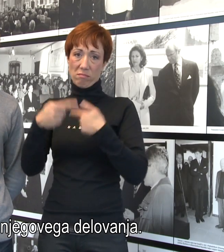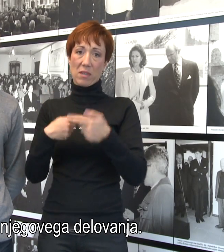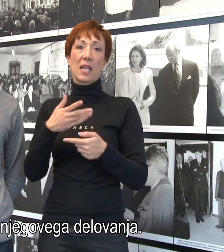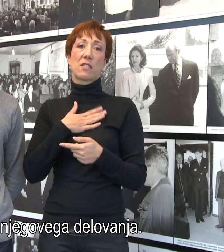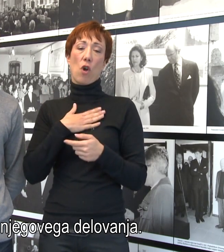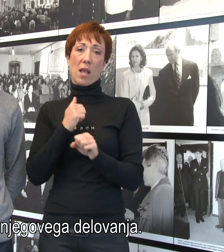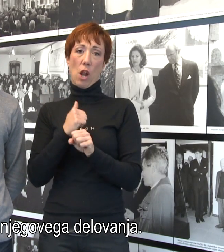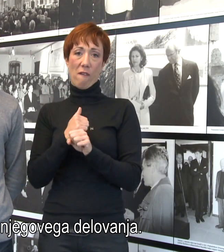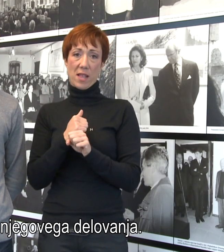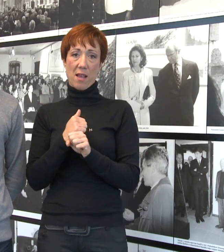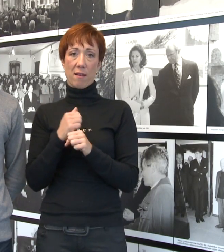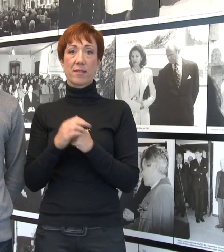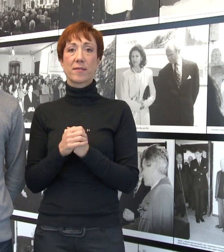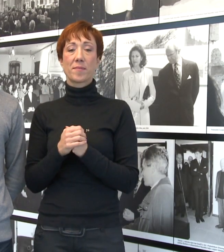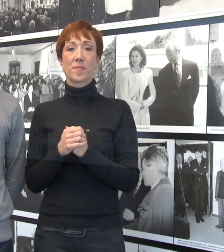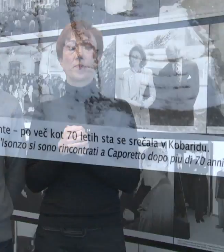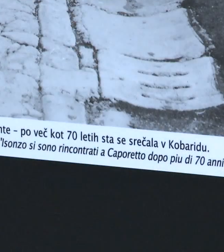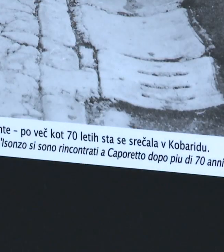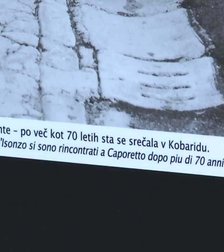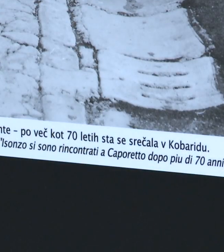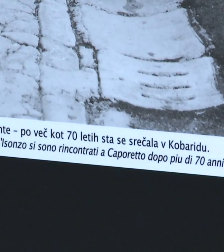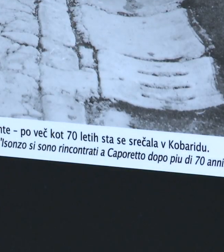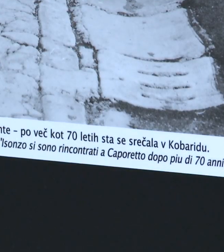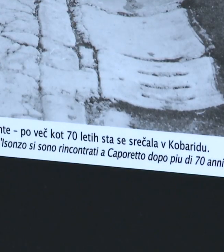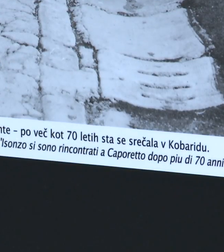delovanja. Vsako leto